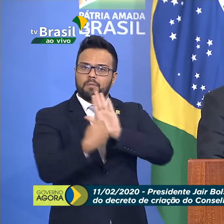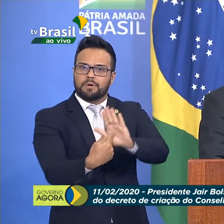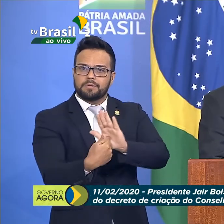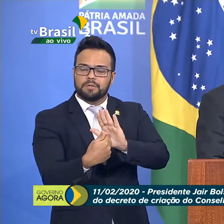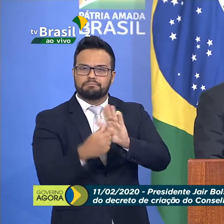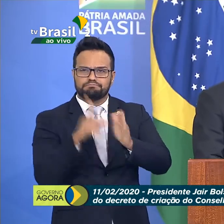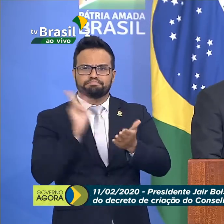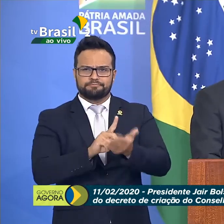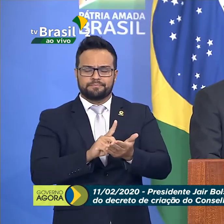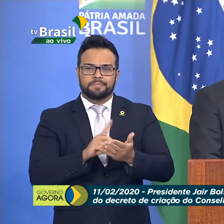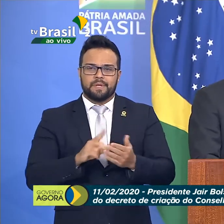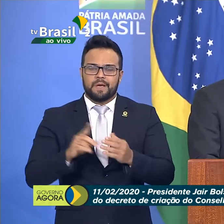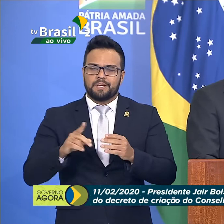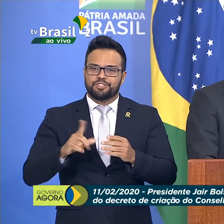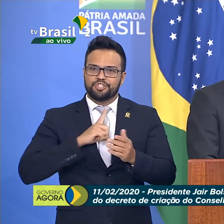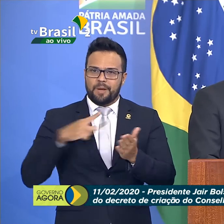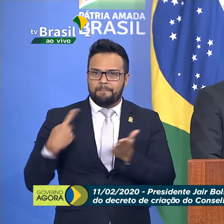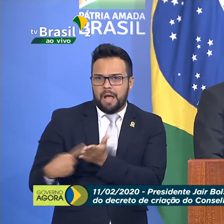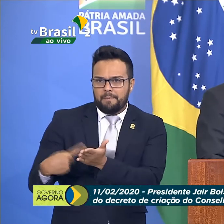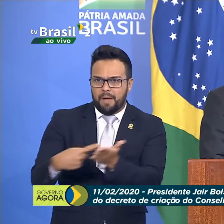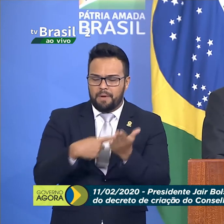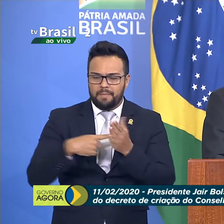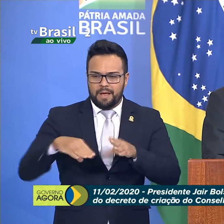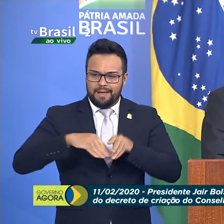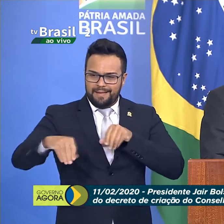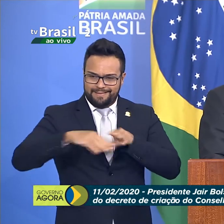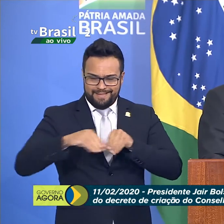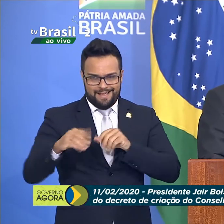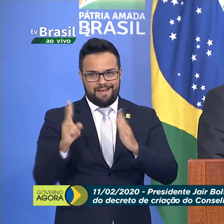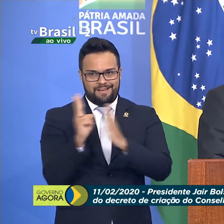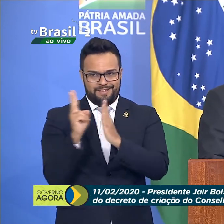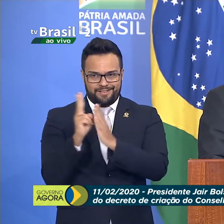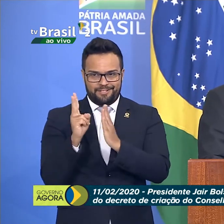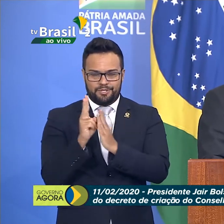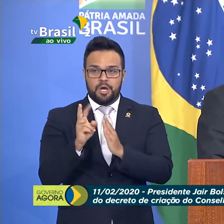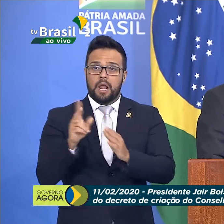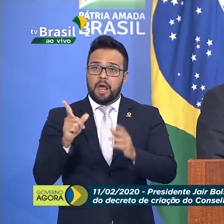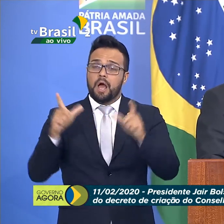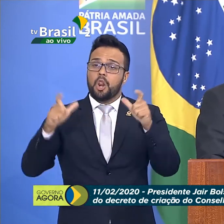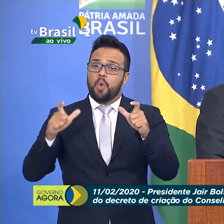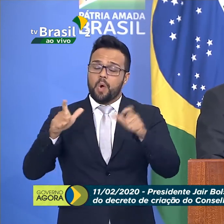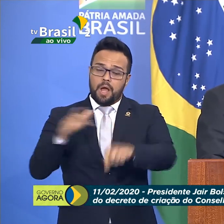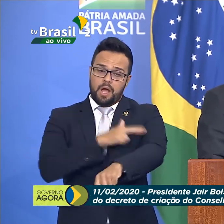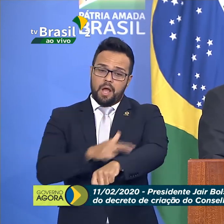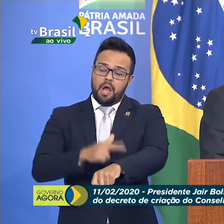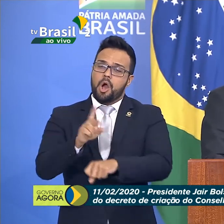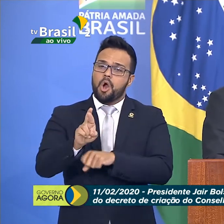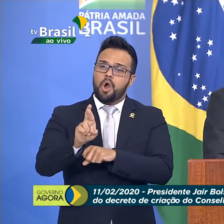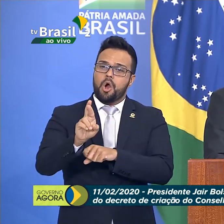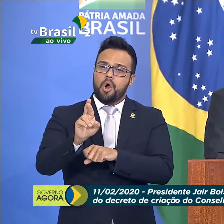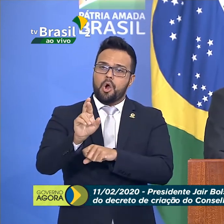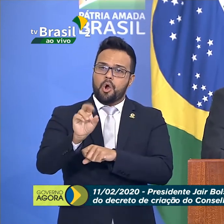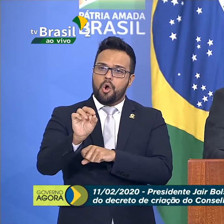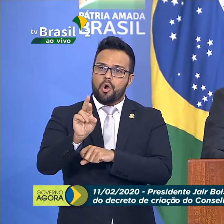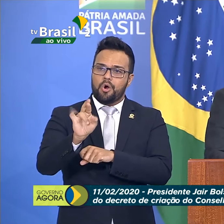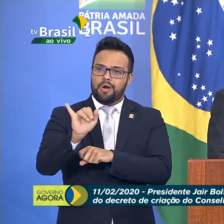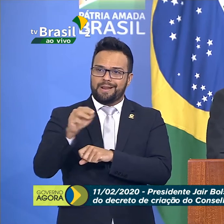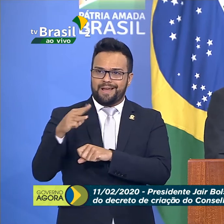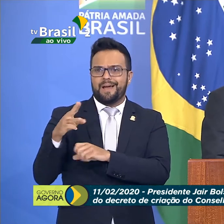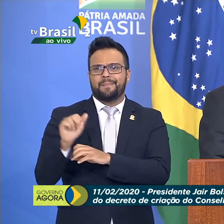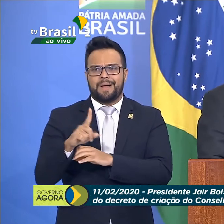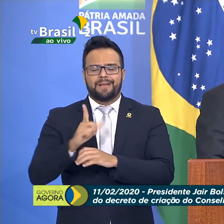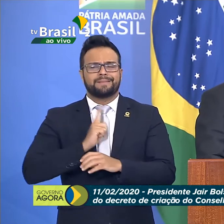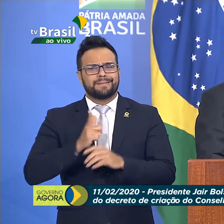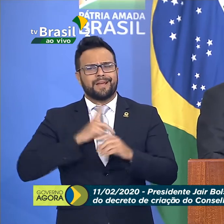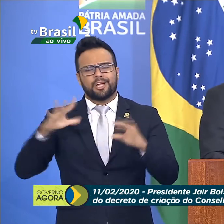indígenas. Hoje temos o estado de Roraima praticamente tomado, grande parte da Amazônia. Existe no